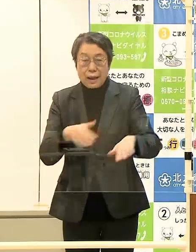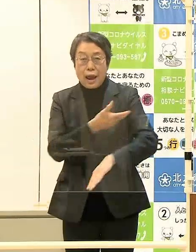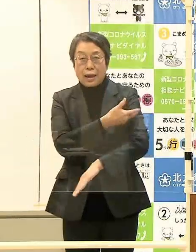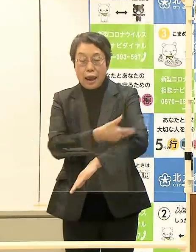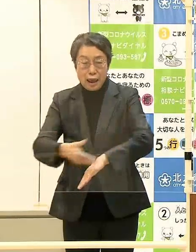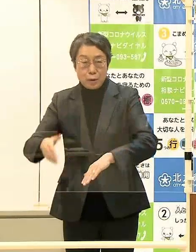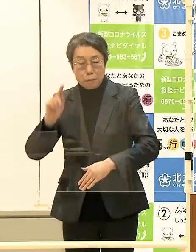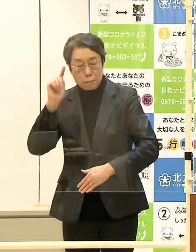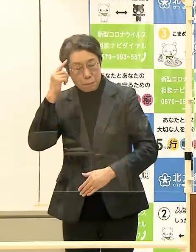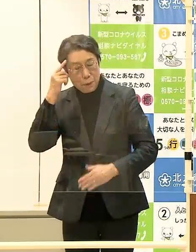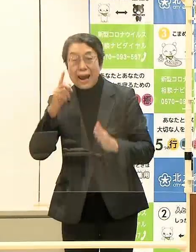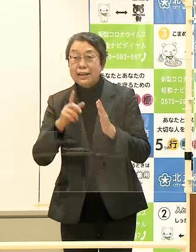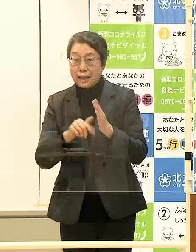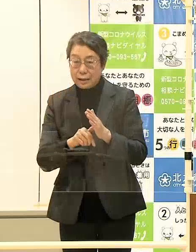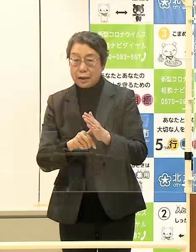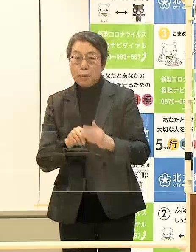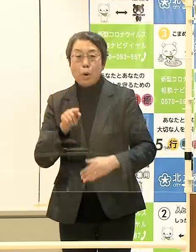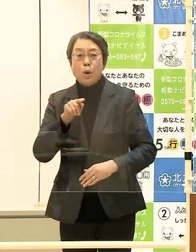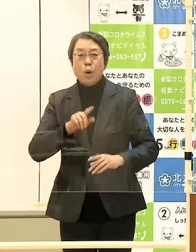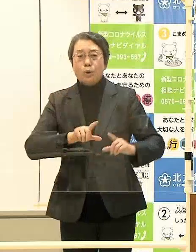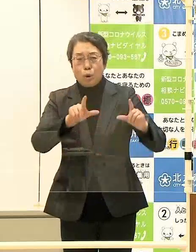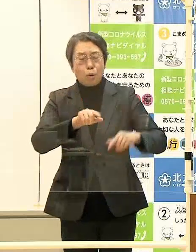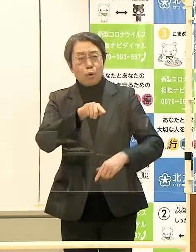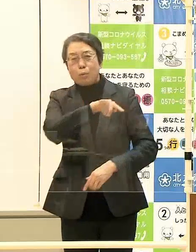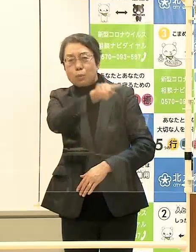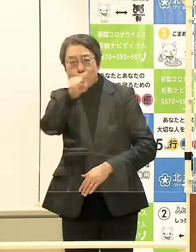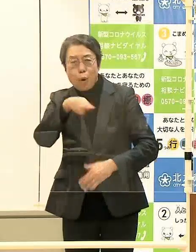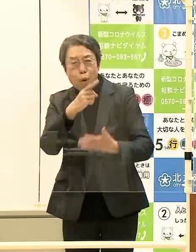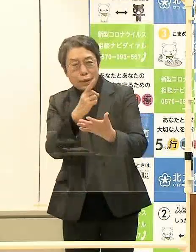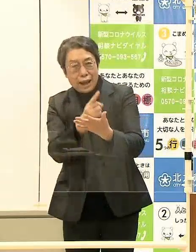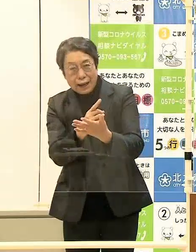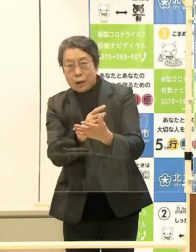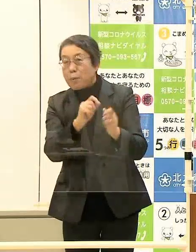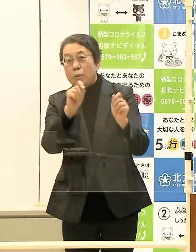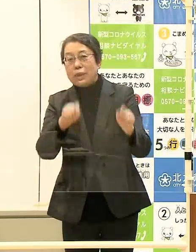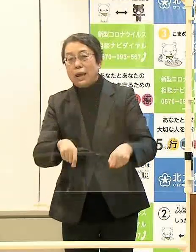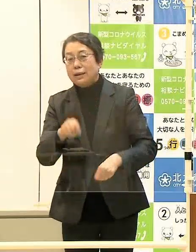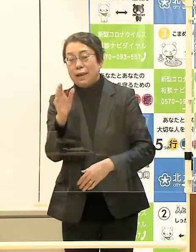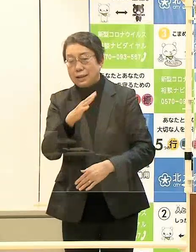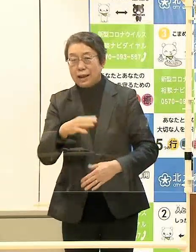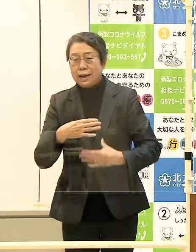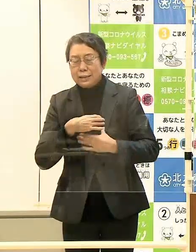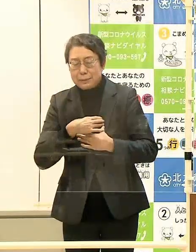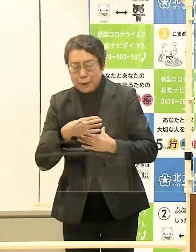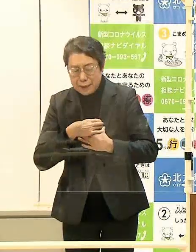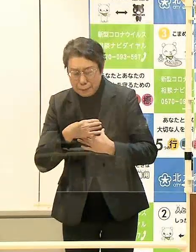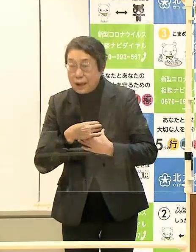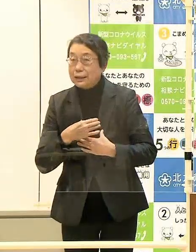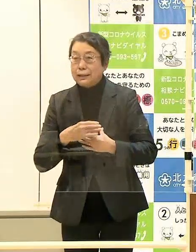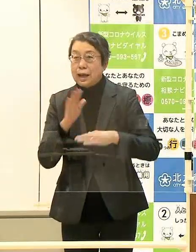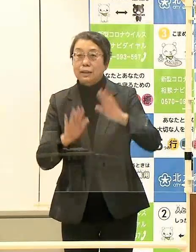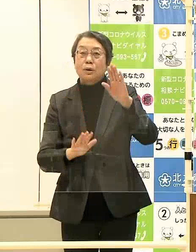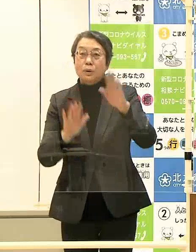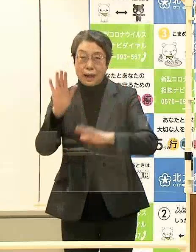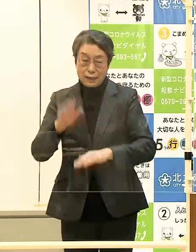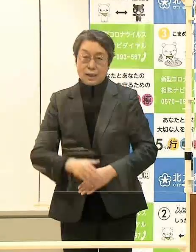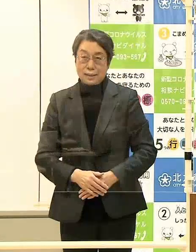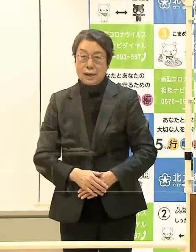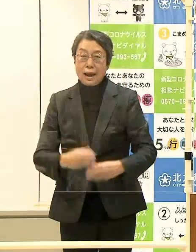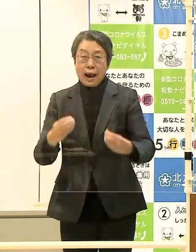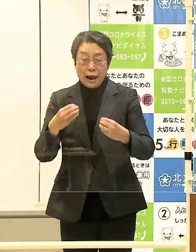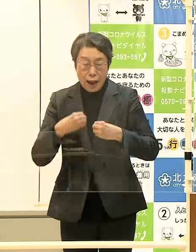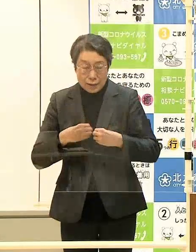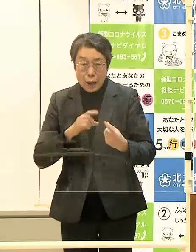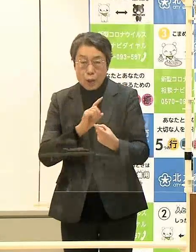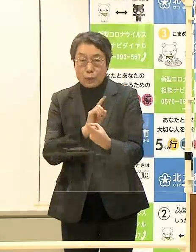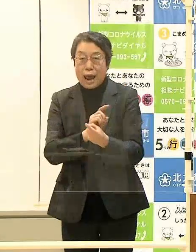と対岸の火事ではないと極めて憂慮すべき状況が続いており関西症対策